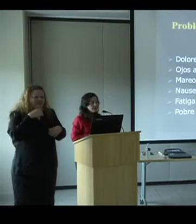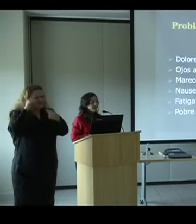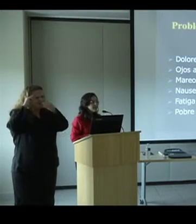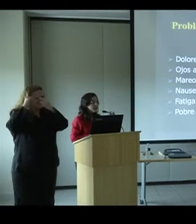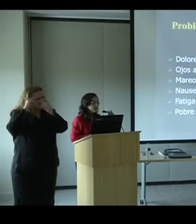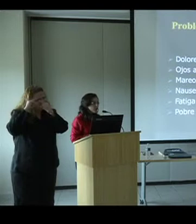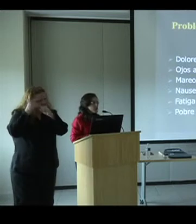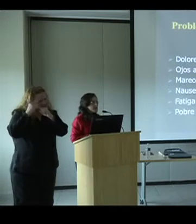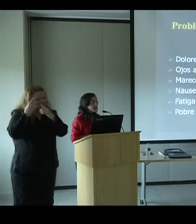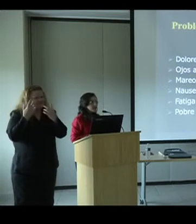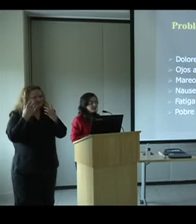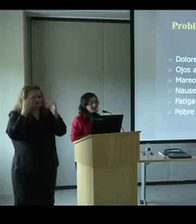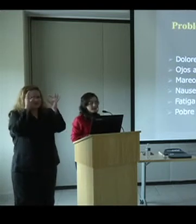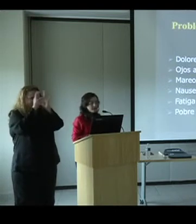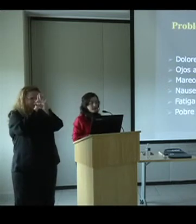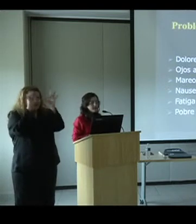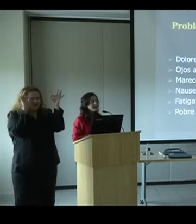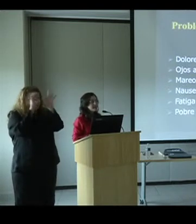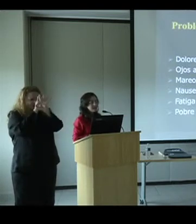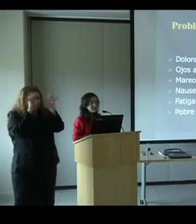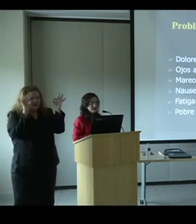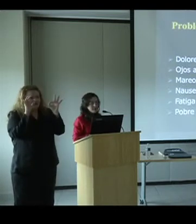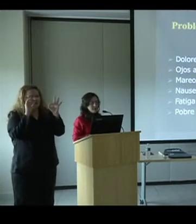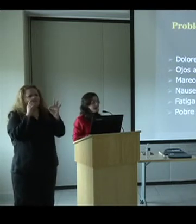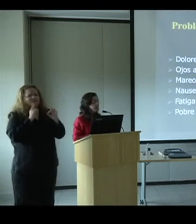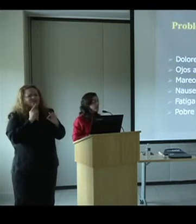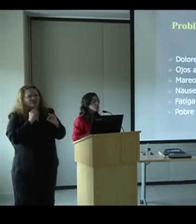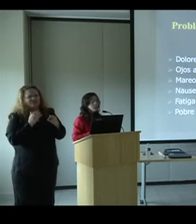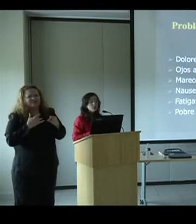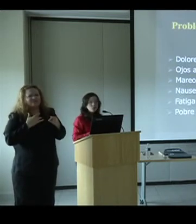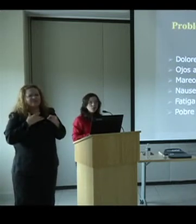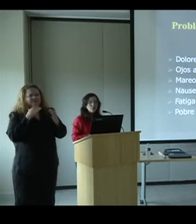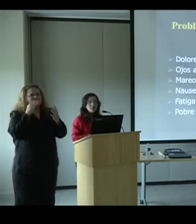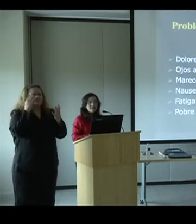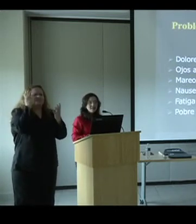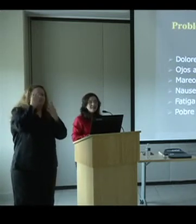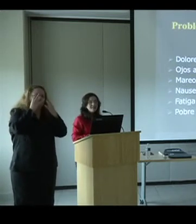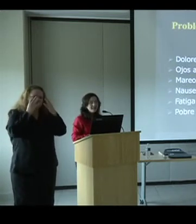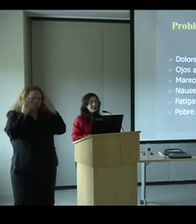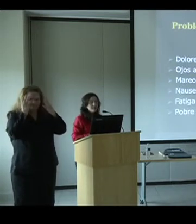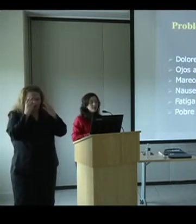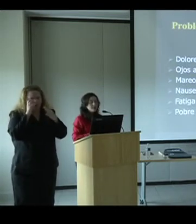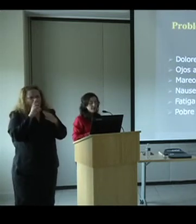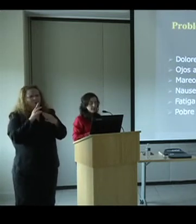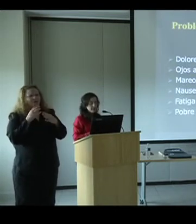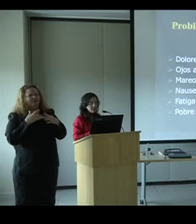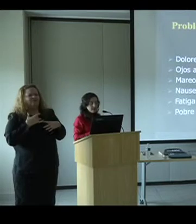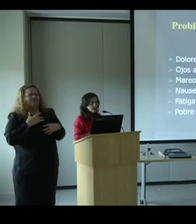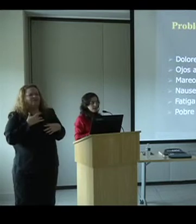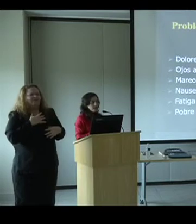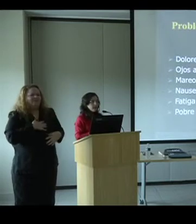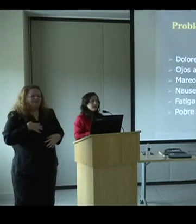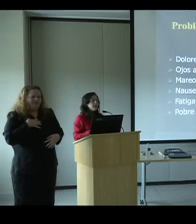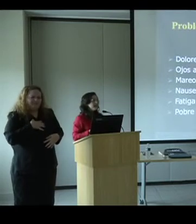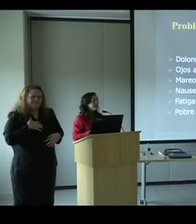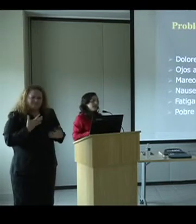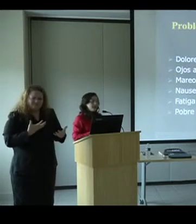de que los ojos se le irritan de que se siente mareado o incluso puede llegar a tener náuseas